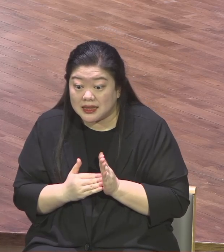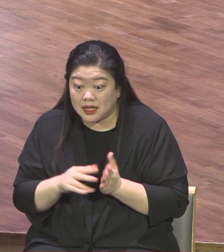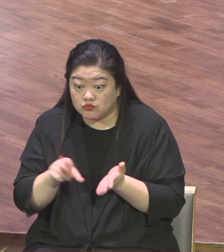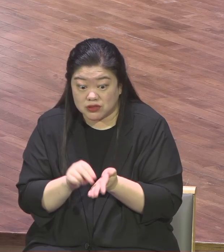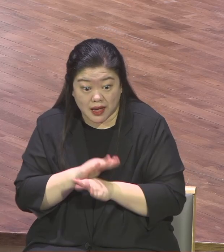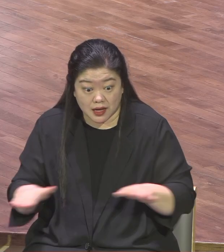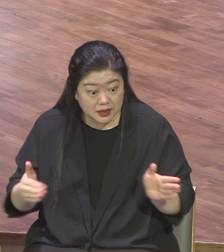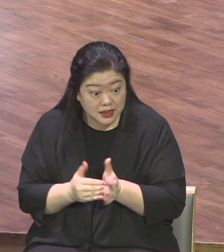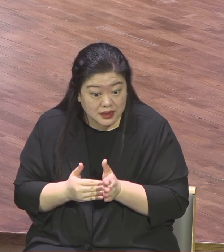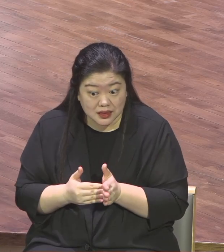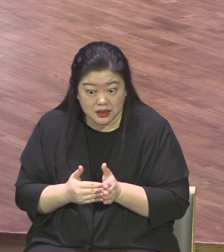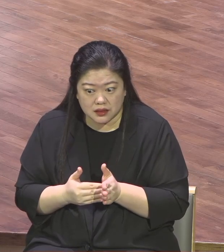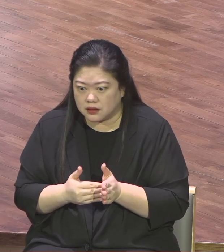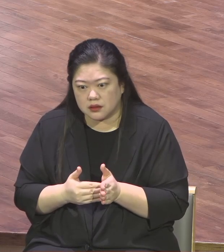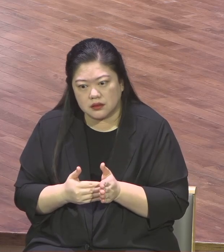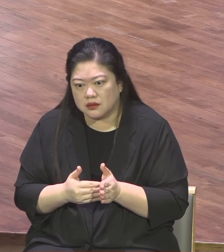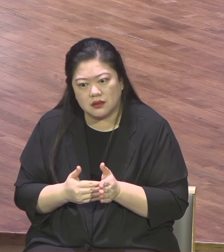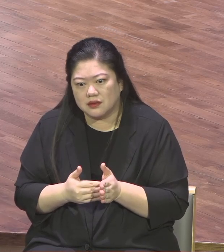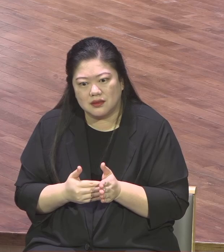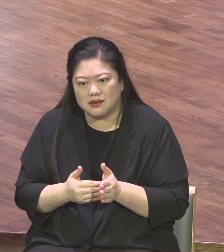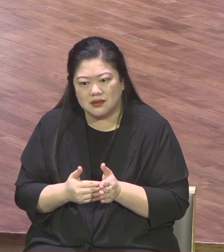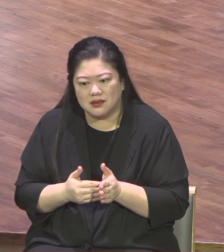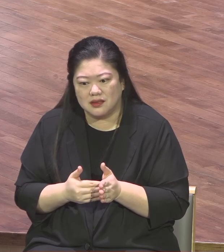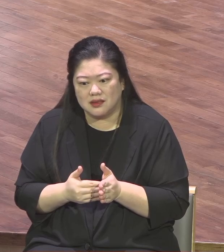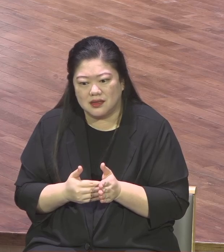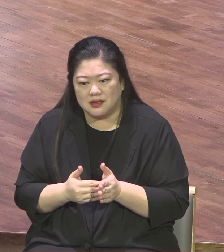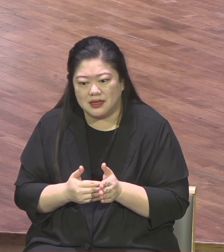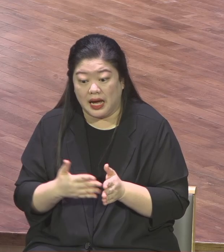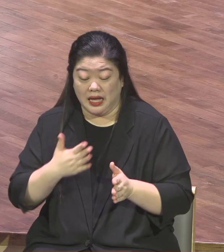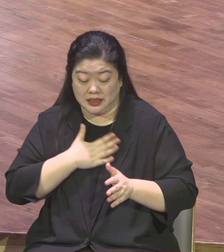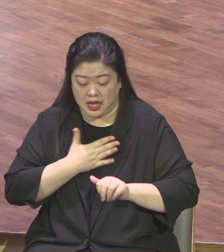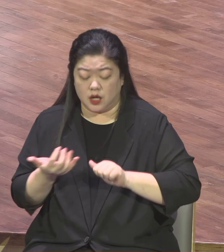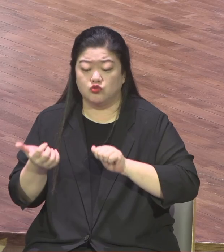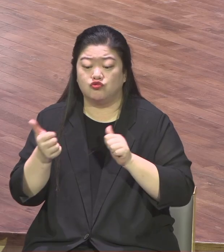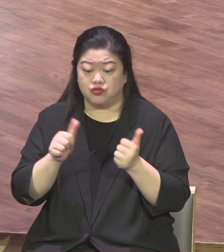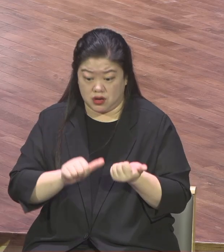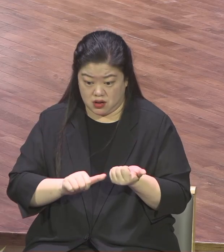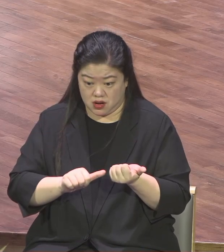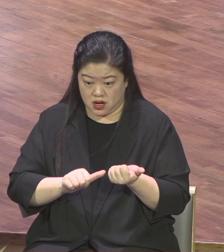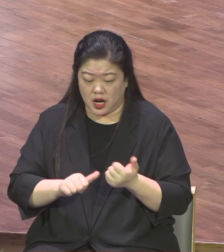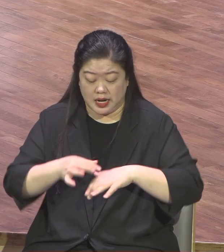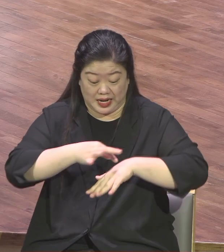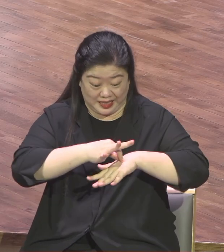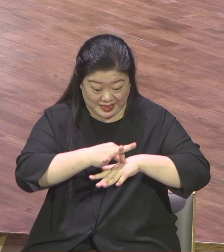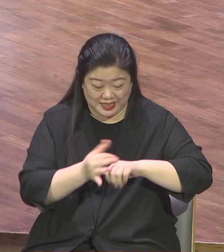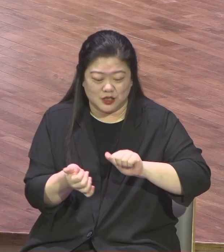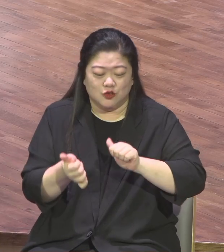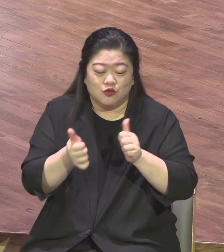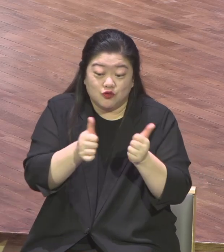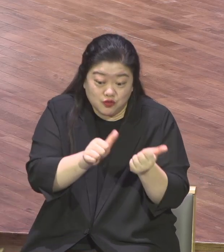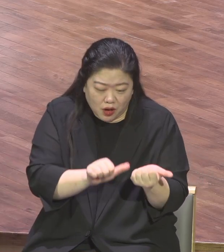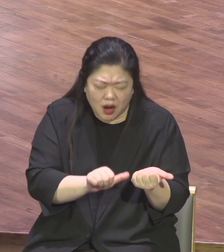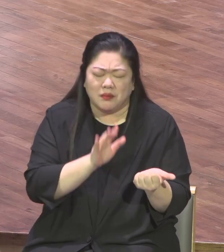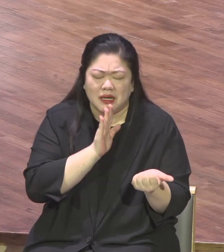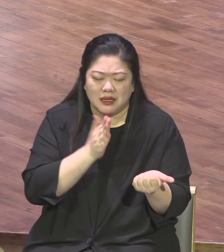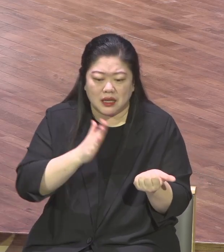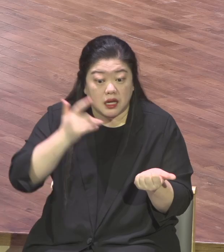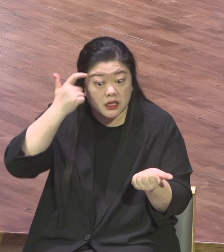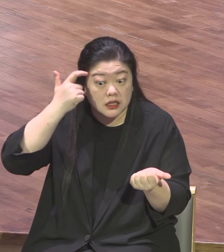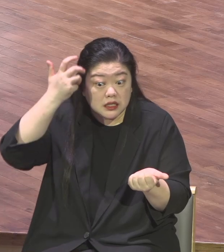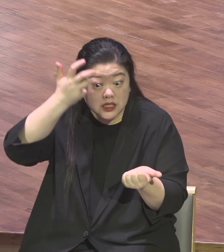죽으면 끝나느냐? 아니에요. 죽음, 육체가 딱, 육체와 영혼이 딱 분리되는 걸